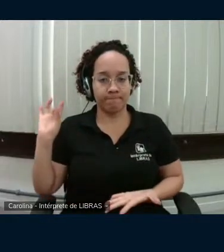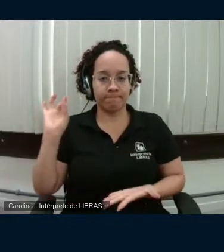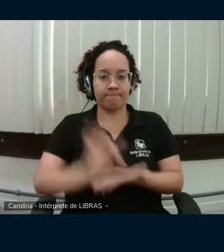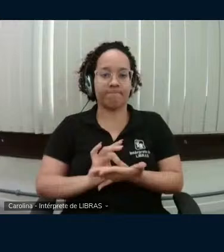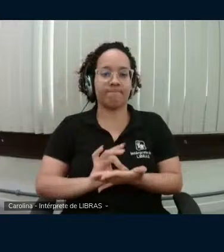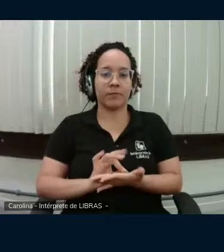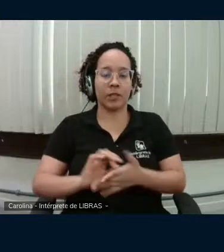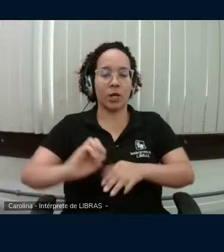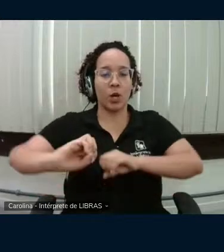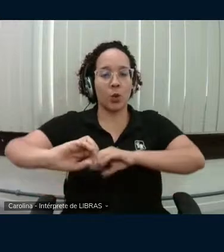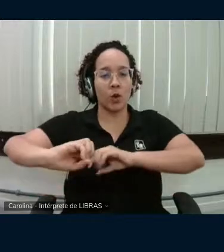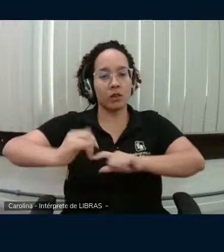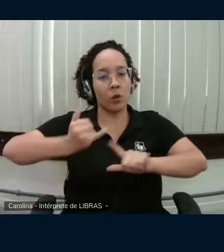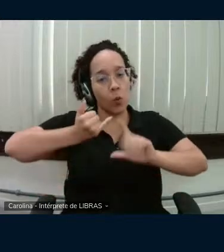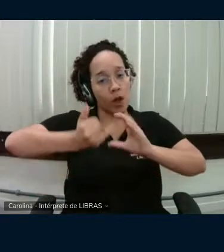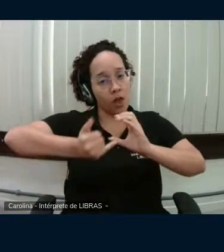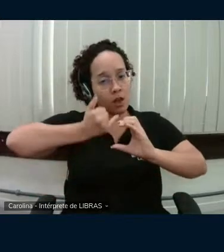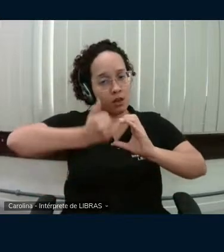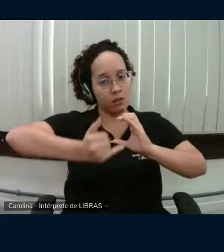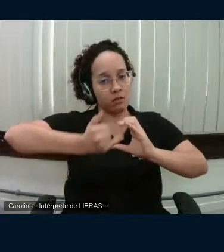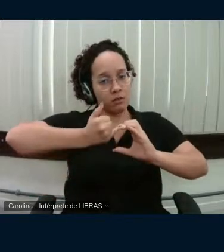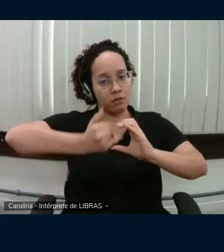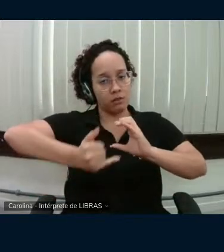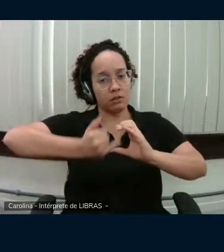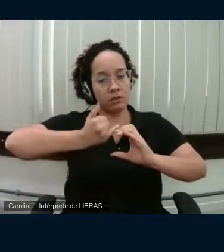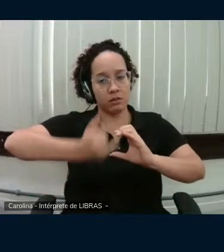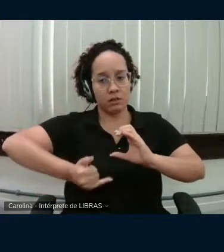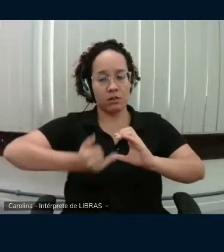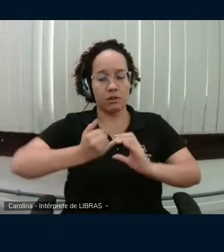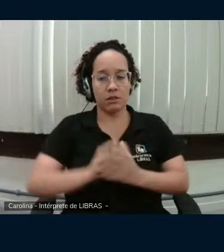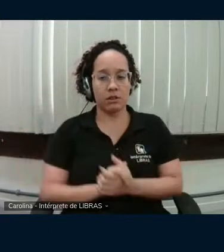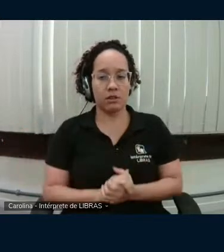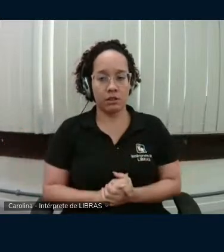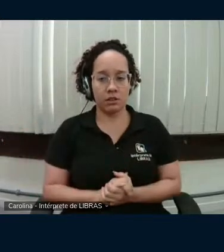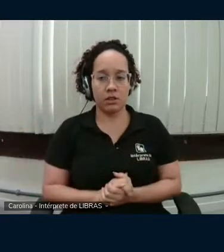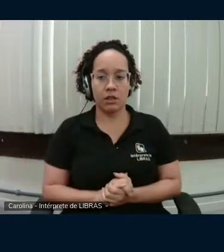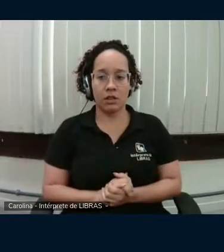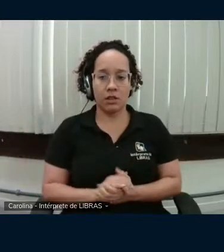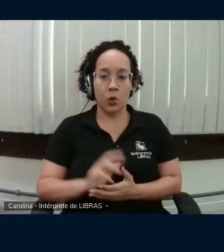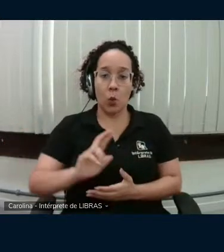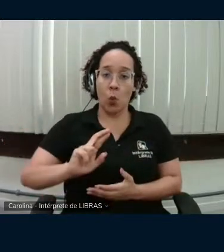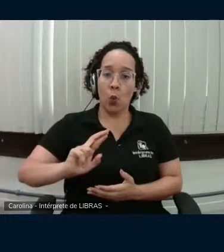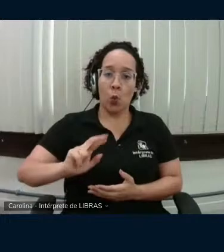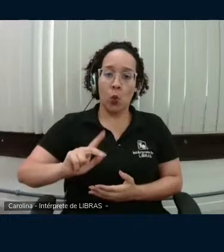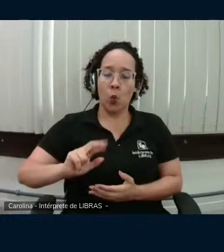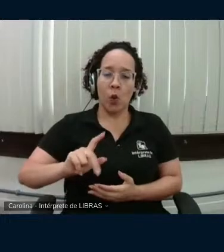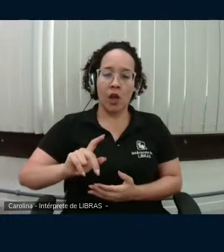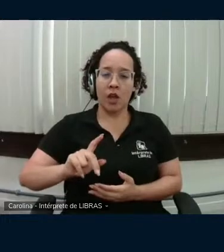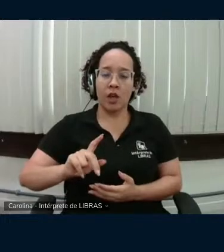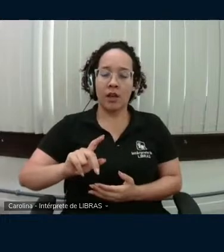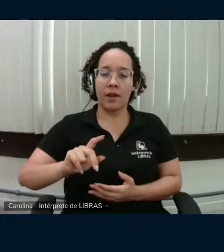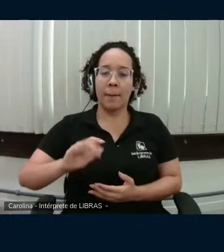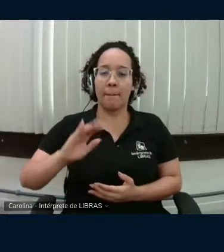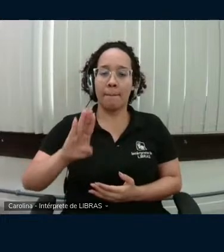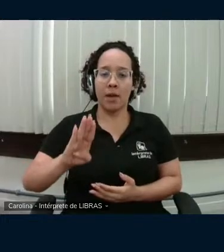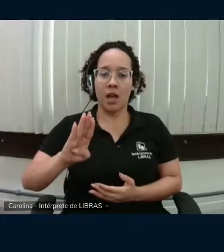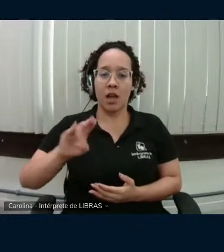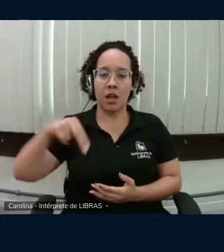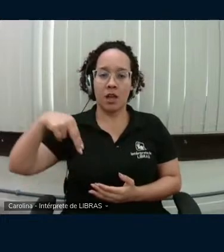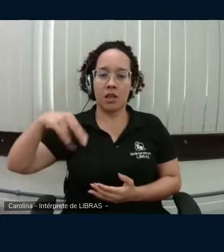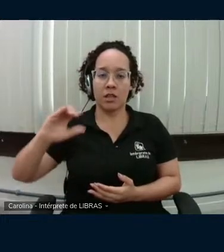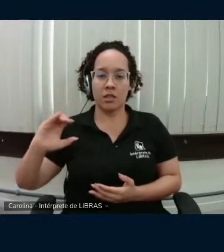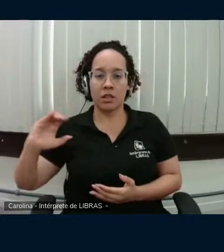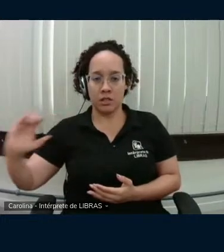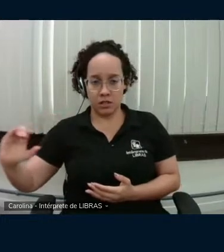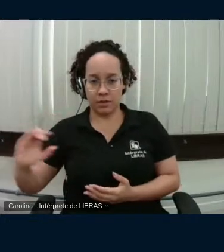a educação de jovens e adultos, felizmente, não está contemplada no, na BNCC, por exemplo, ainda que ela seja a referência,